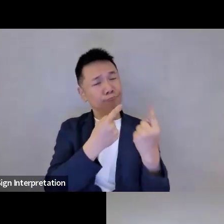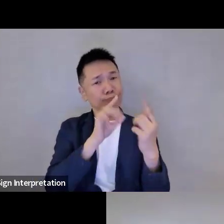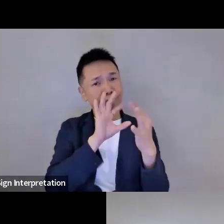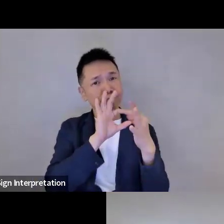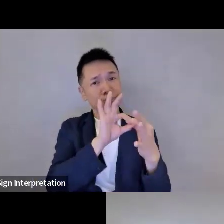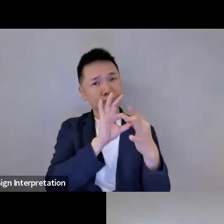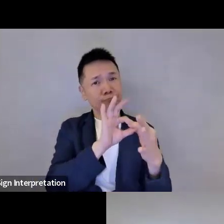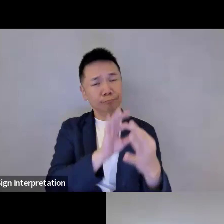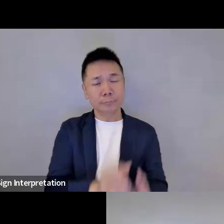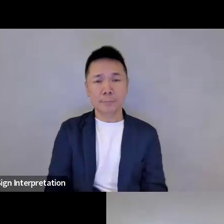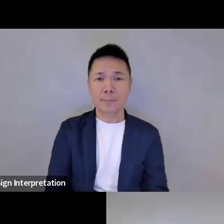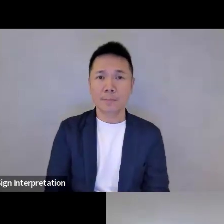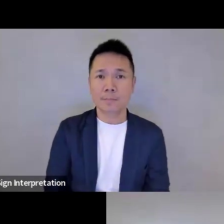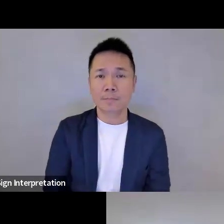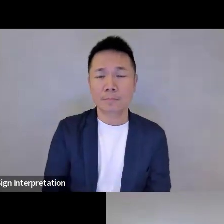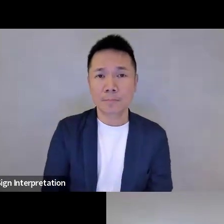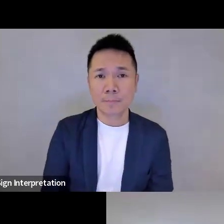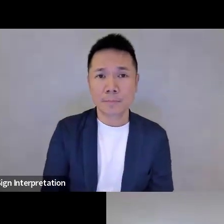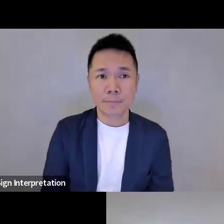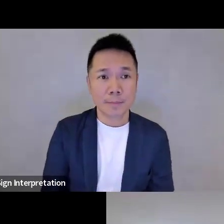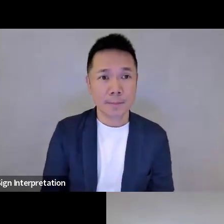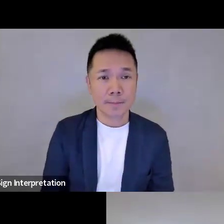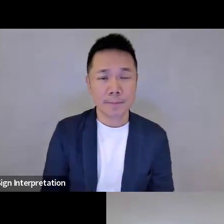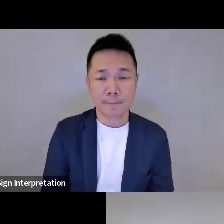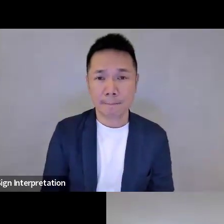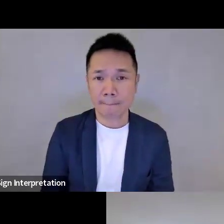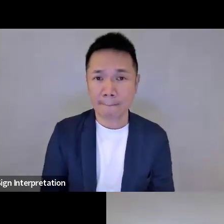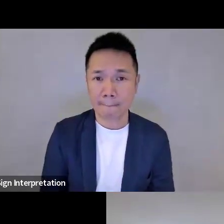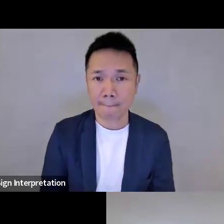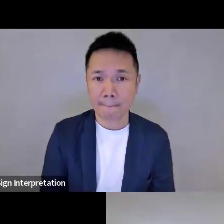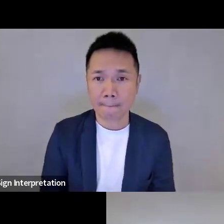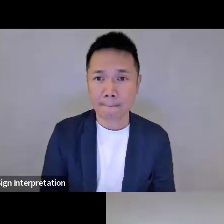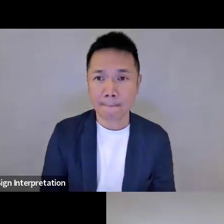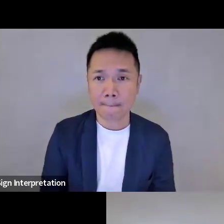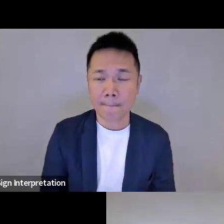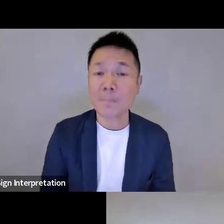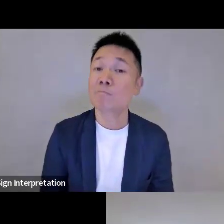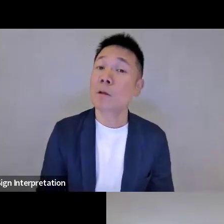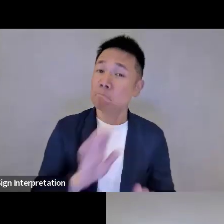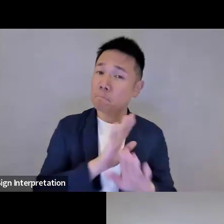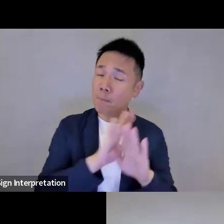当我回到加纳的时候，